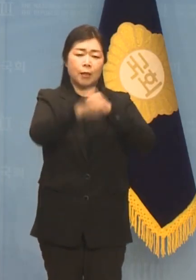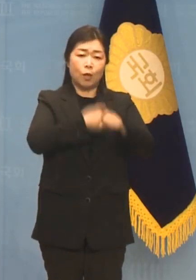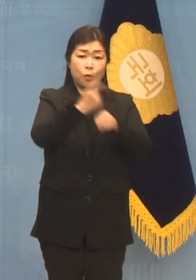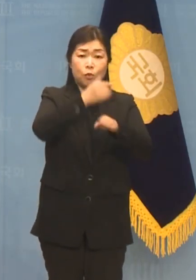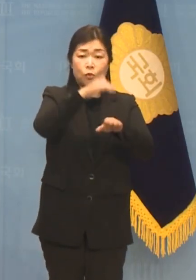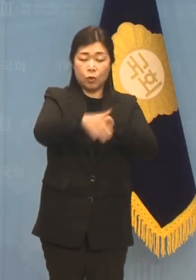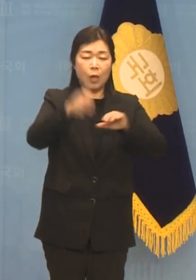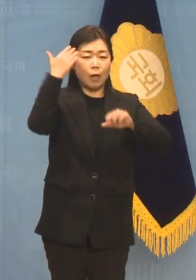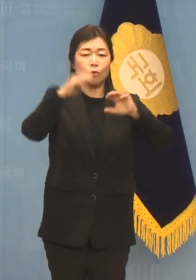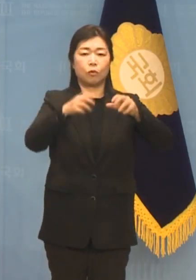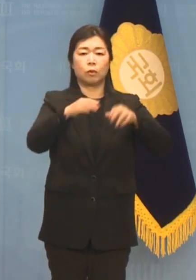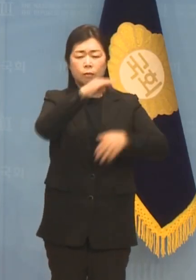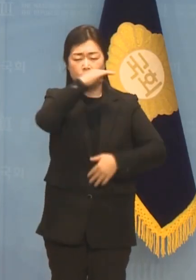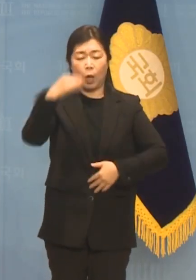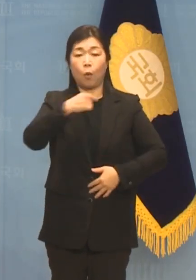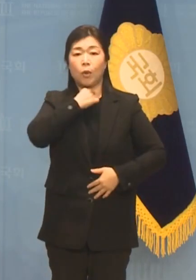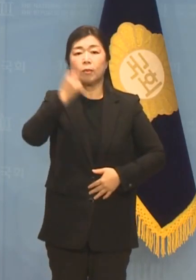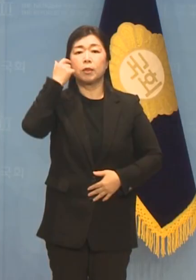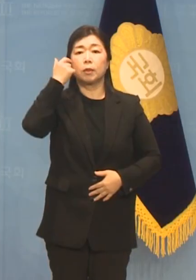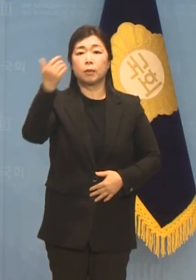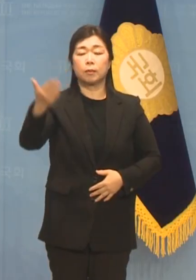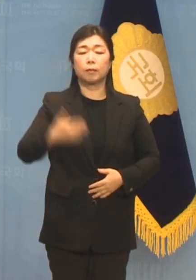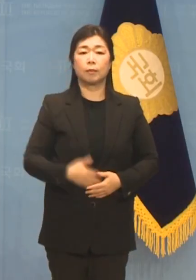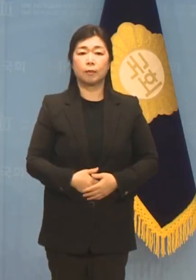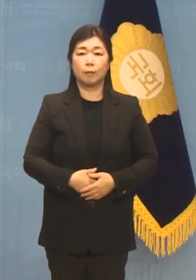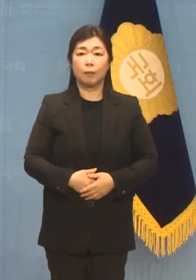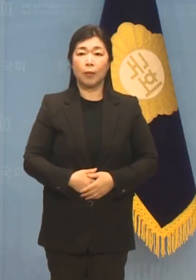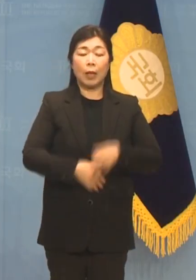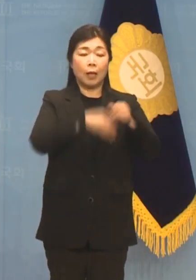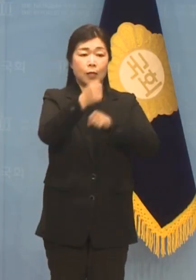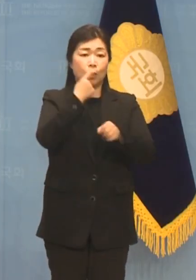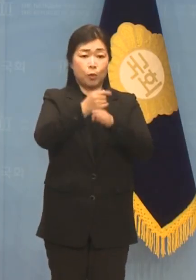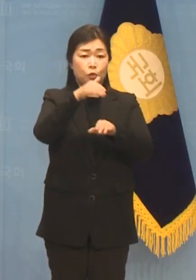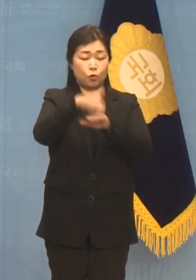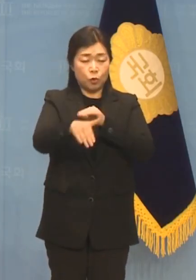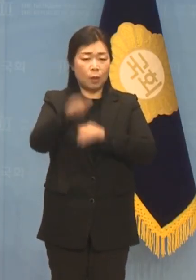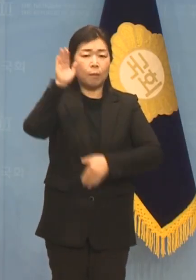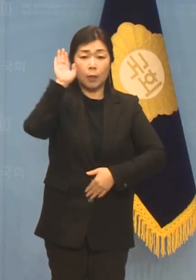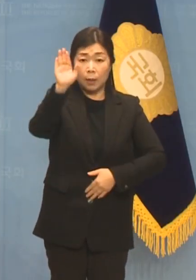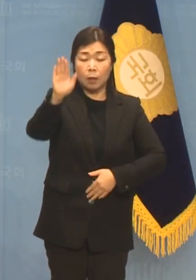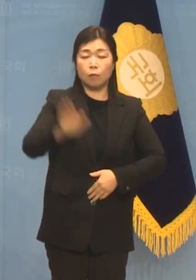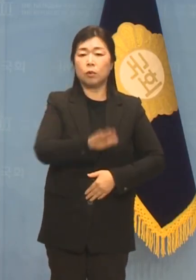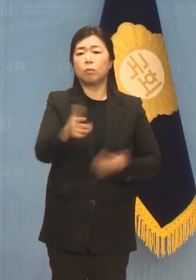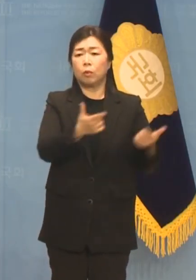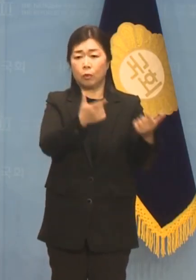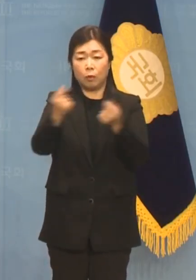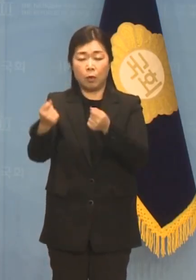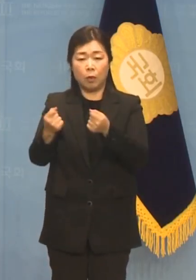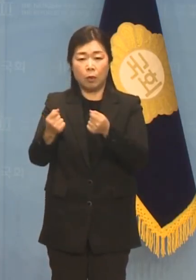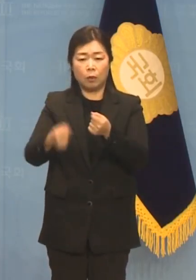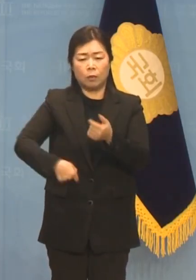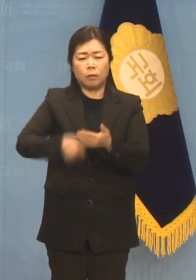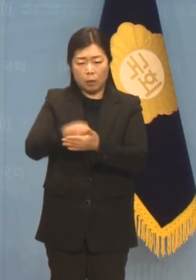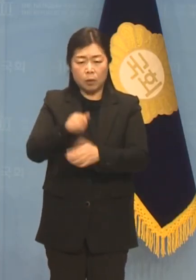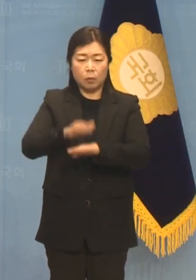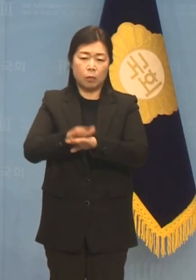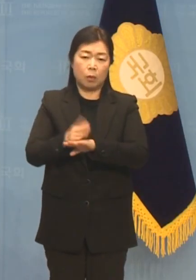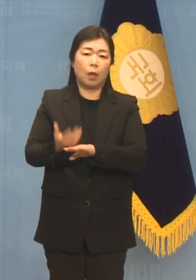자유민주주의 대한민국을 원하십니까? 자유민주주의 대한민국의 미래가 우리 모두 손에 달려